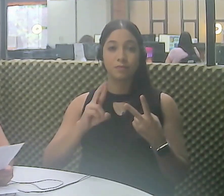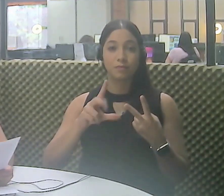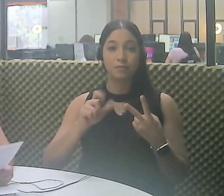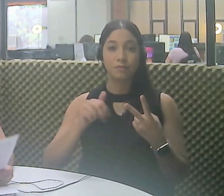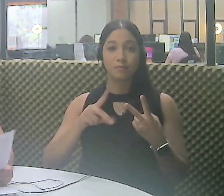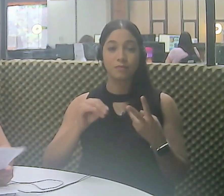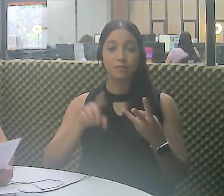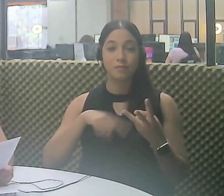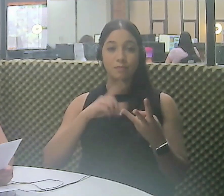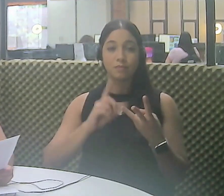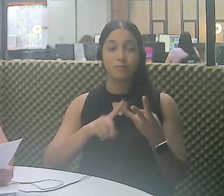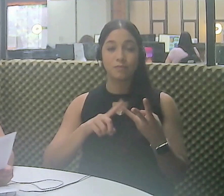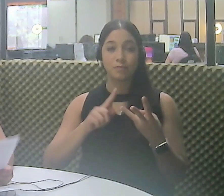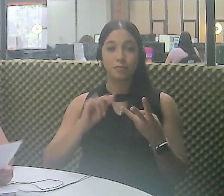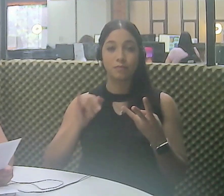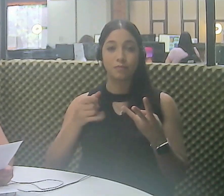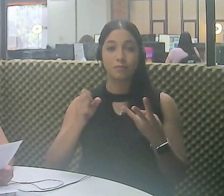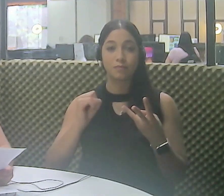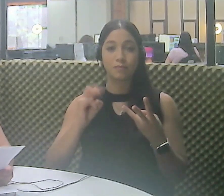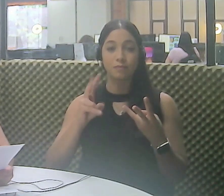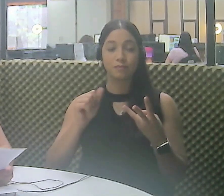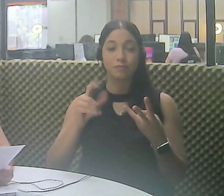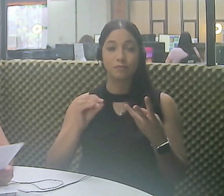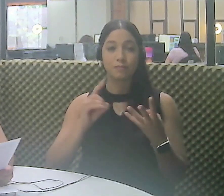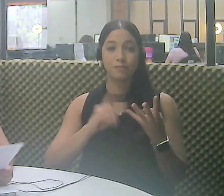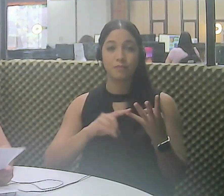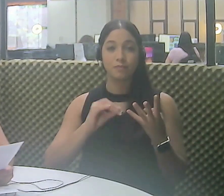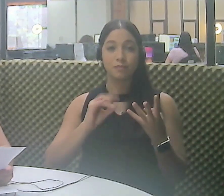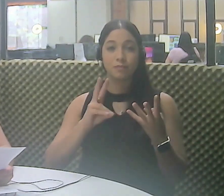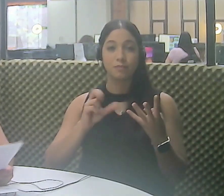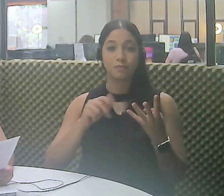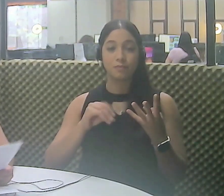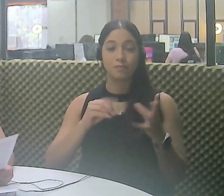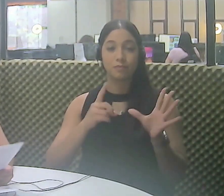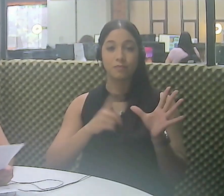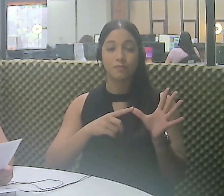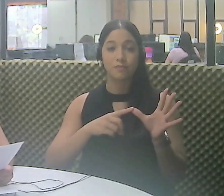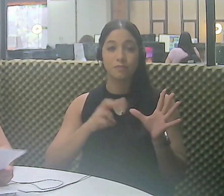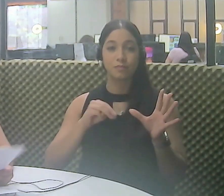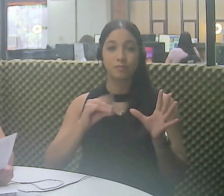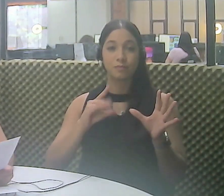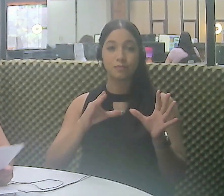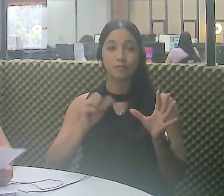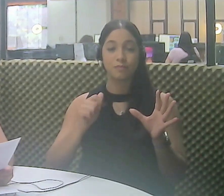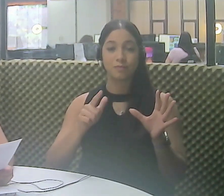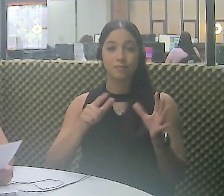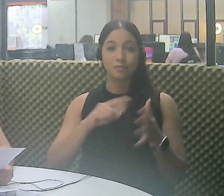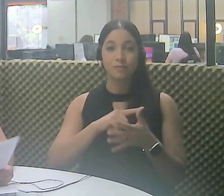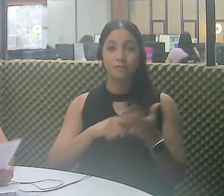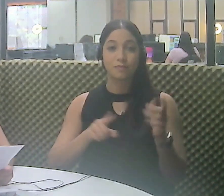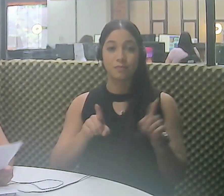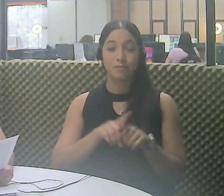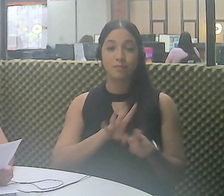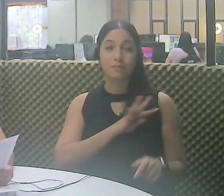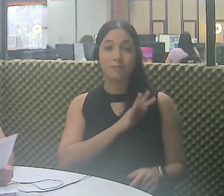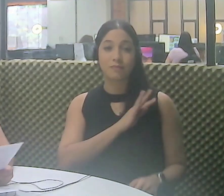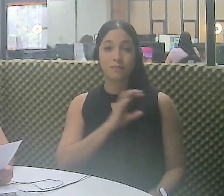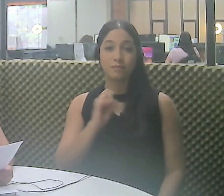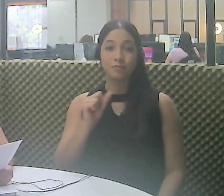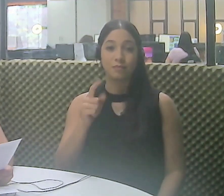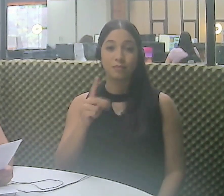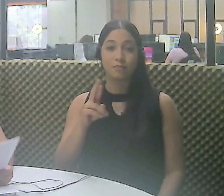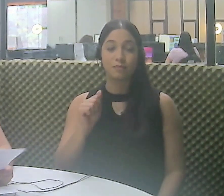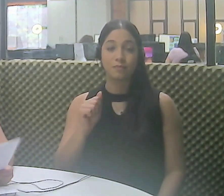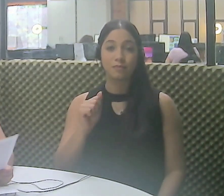Orlando Silva, Gessivaldo Nascimento, Ivando Araújo e Mical Silva, além da técnica Sandra